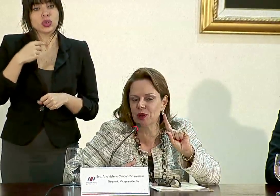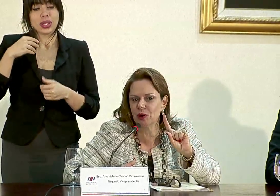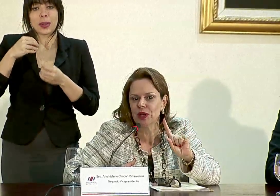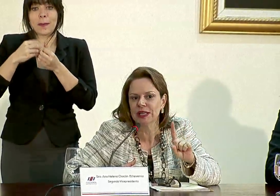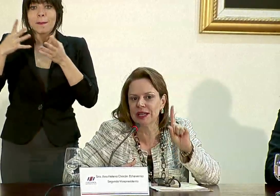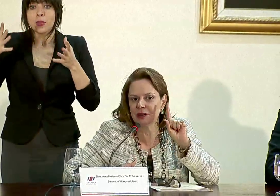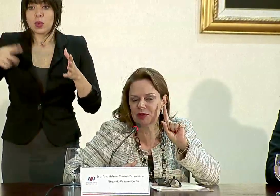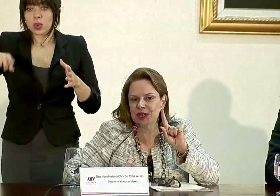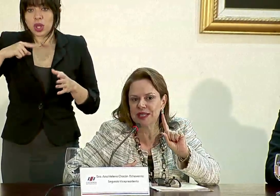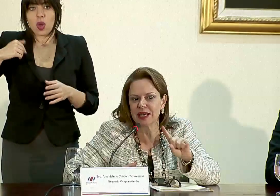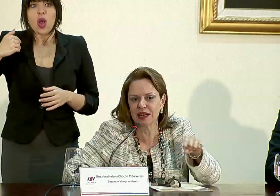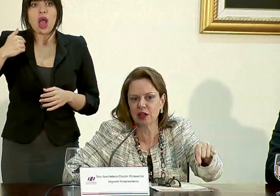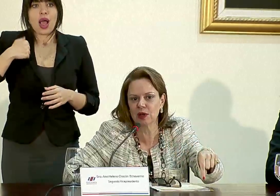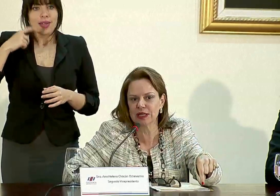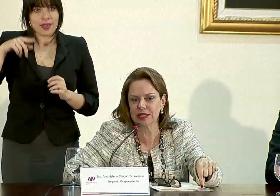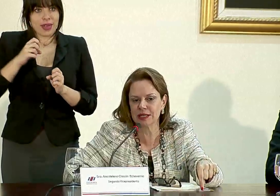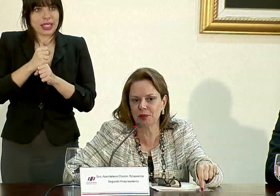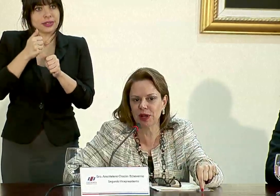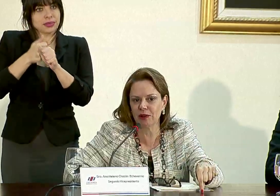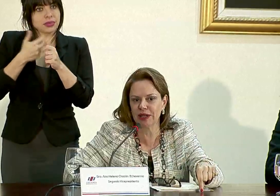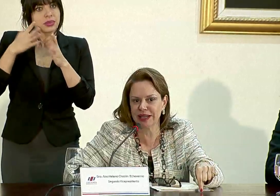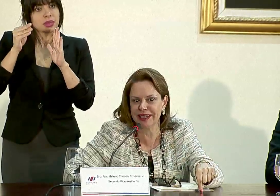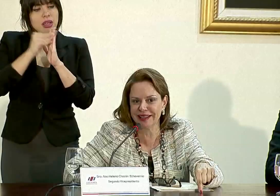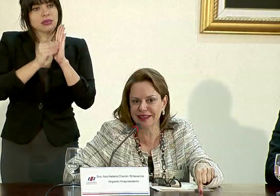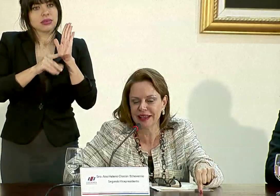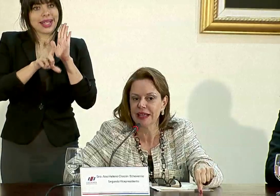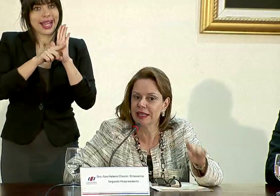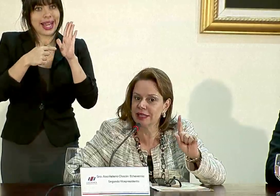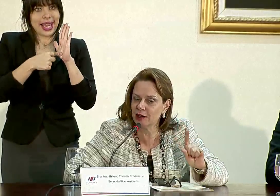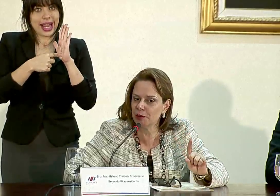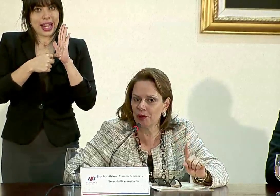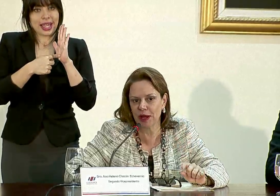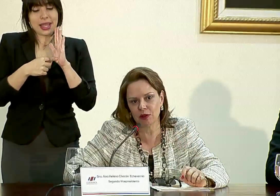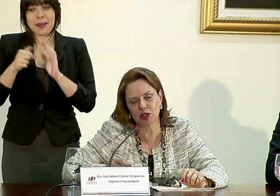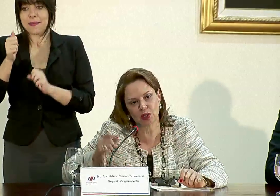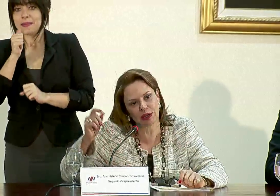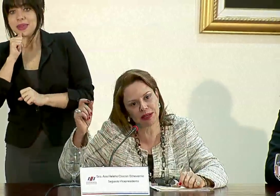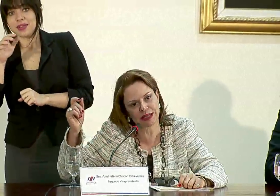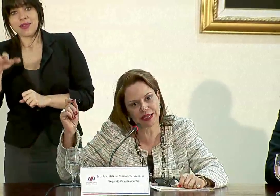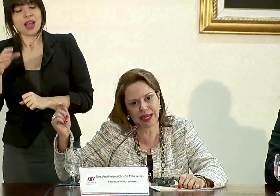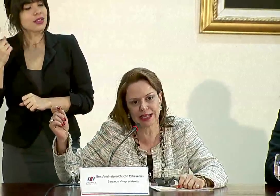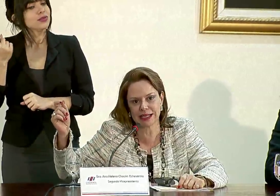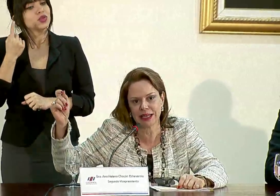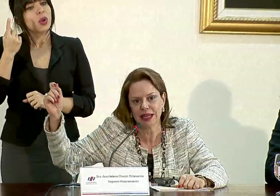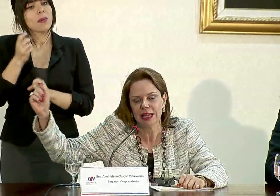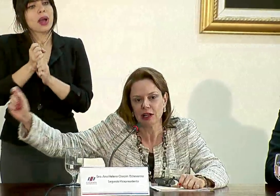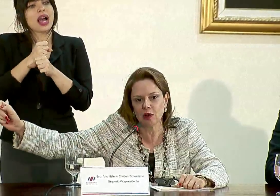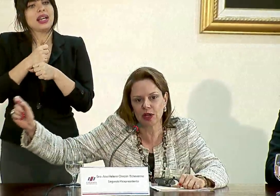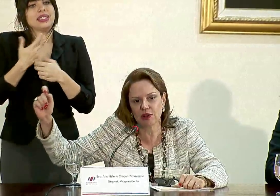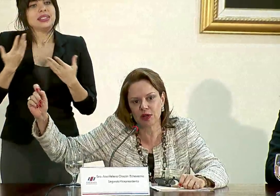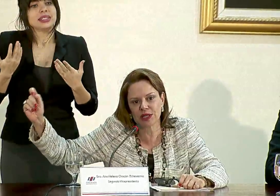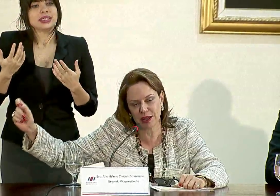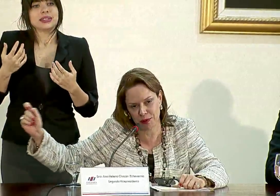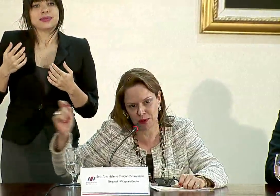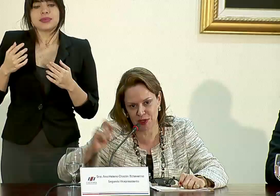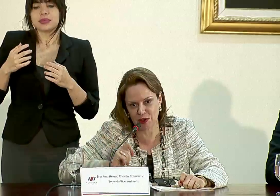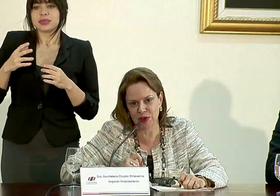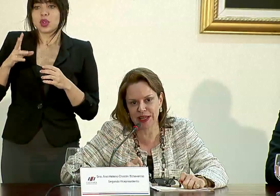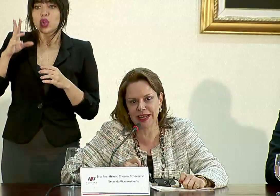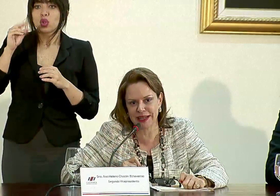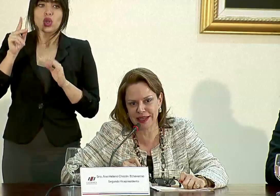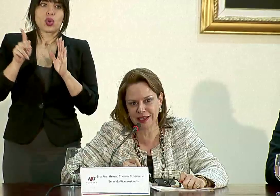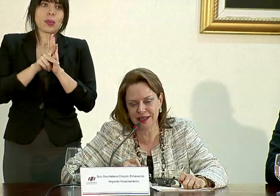lo público tenemos que hacer lo que está estipulado en la ley desde lo privado solamente se hace lo que no está